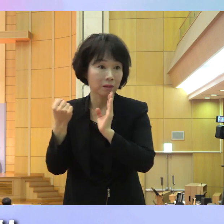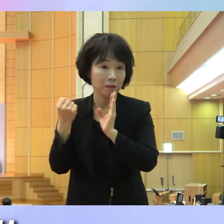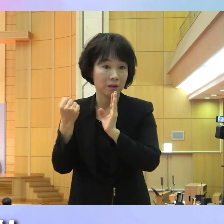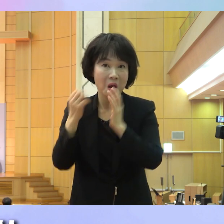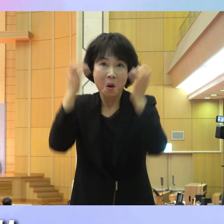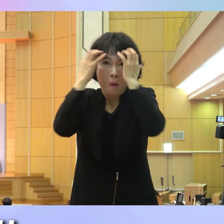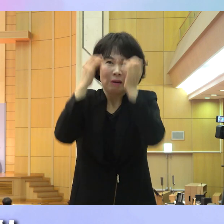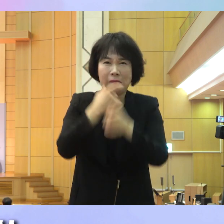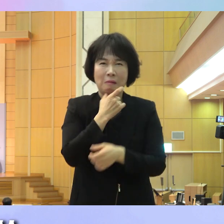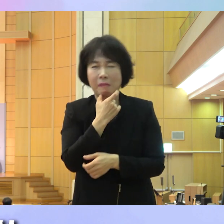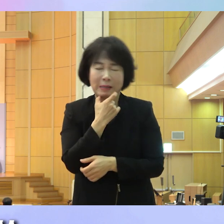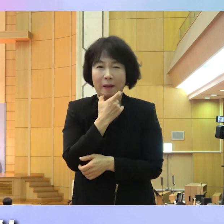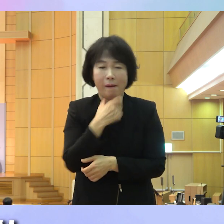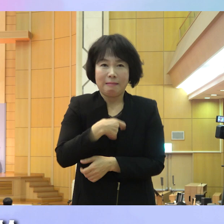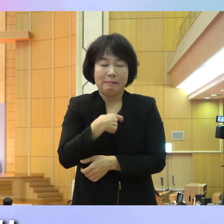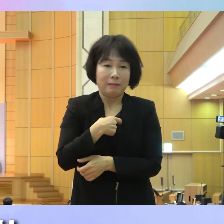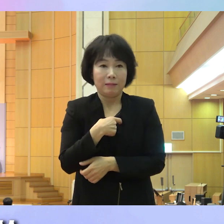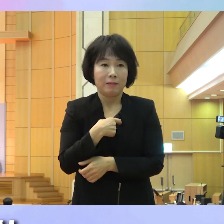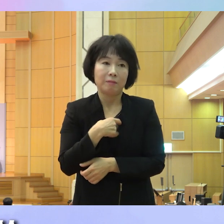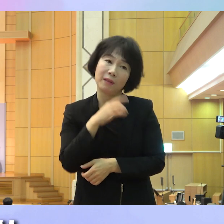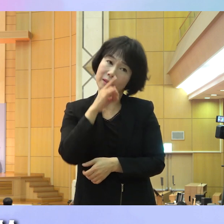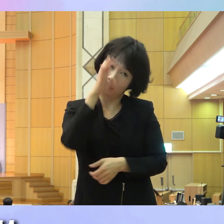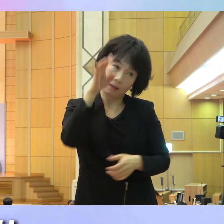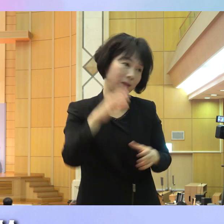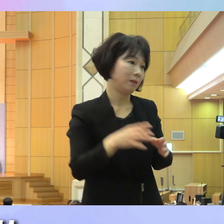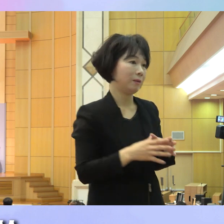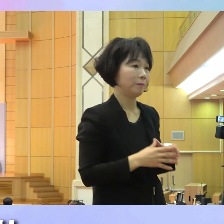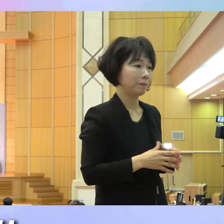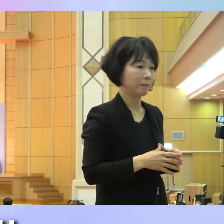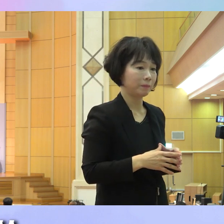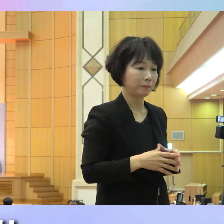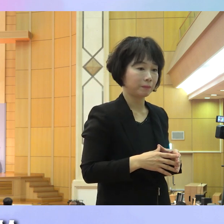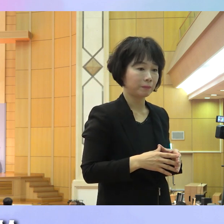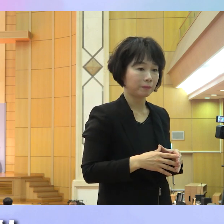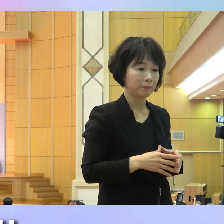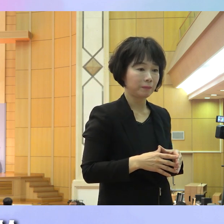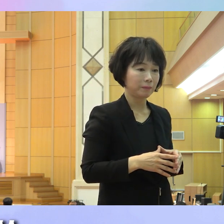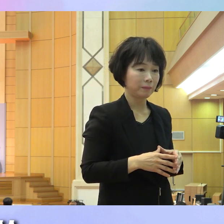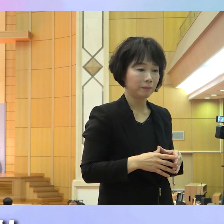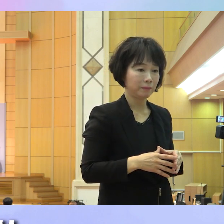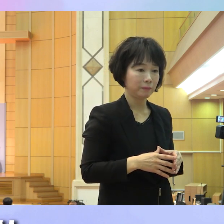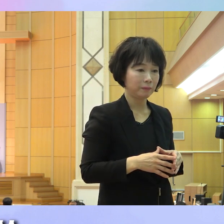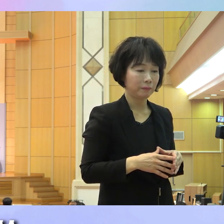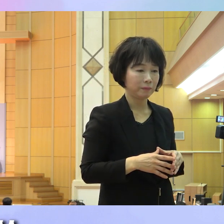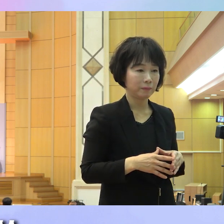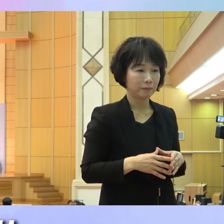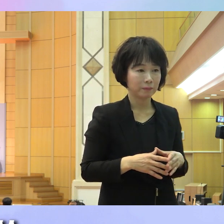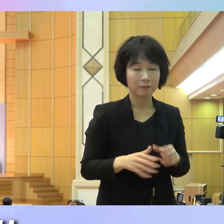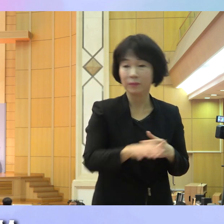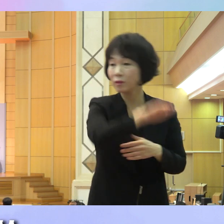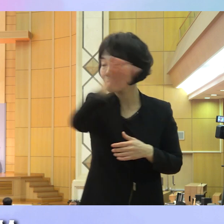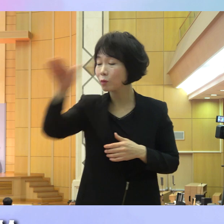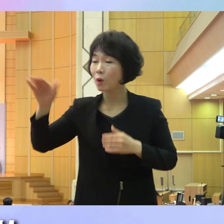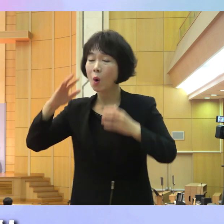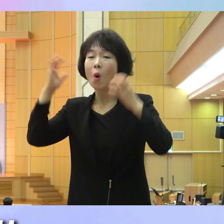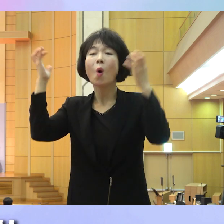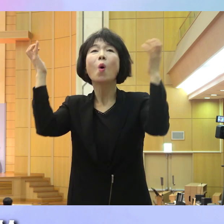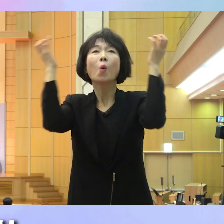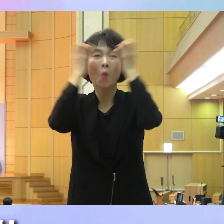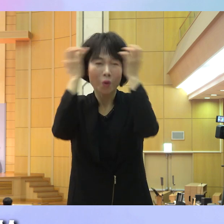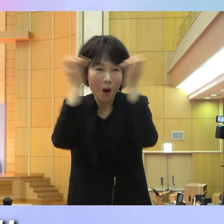끝에 낙이란 말이 있듯이, 또는 젊어서는 고생도 사서 한다는 말이 있듯이, 고생과 고난이라고 하는